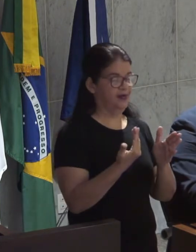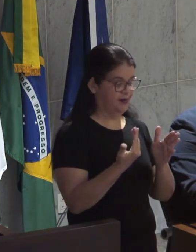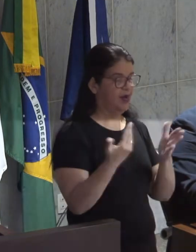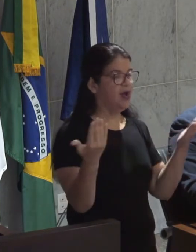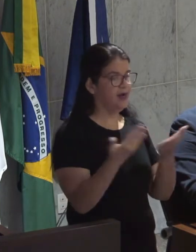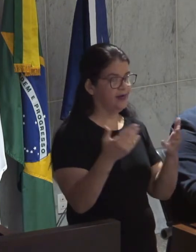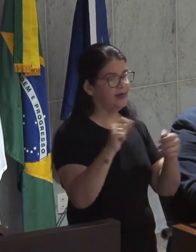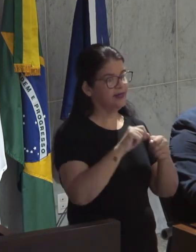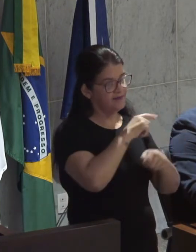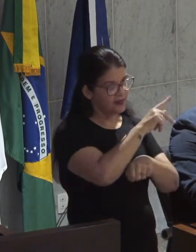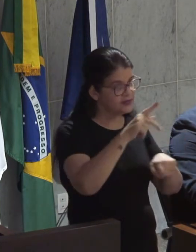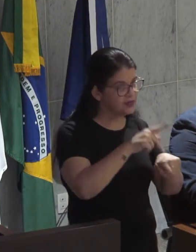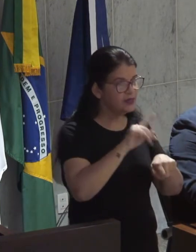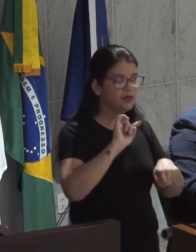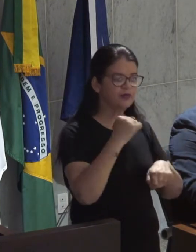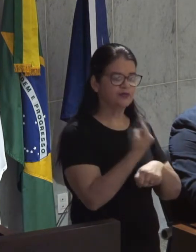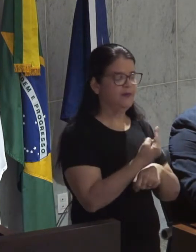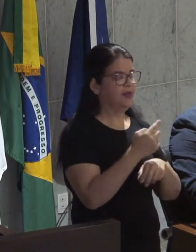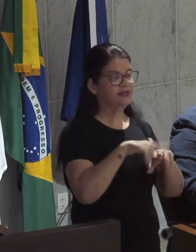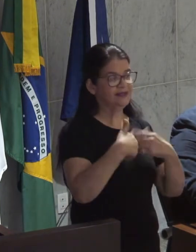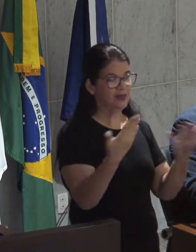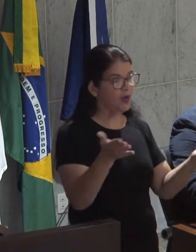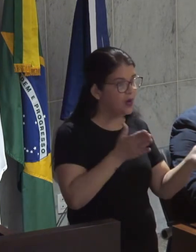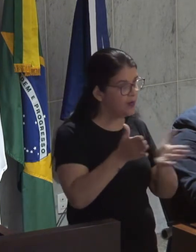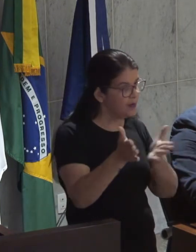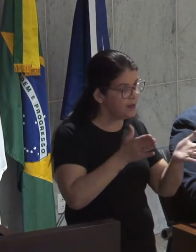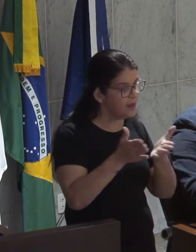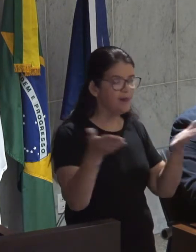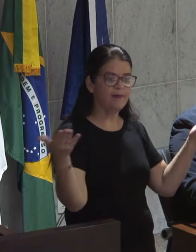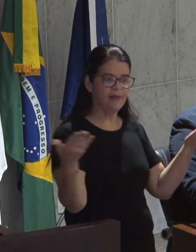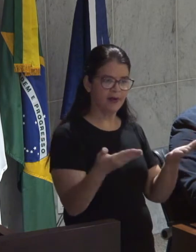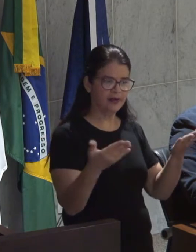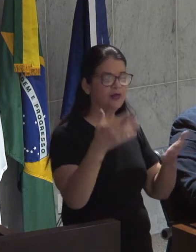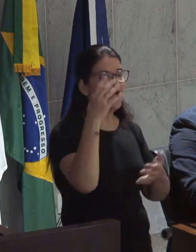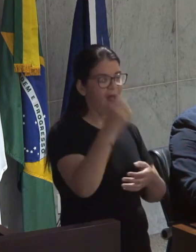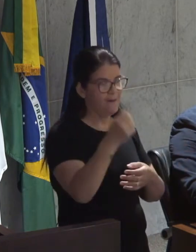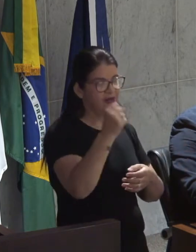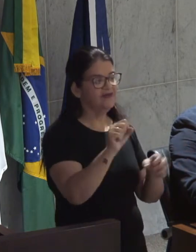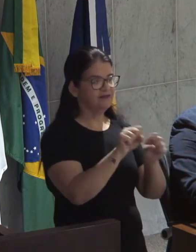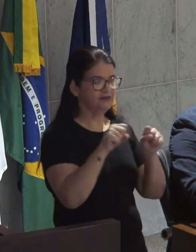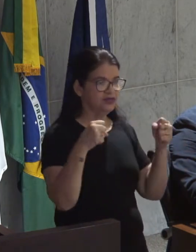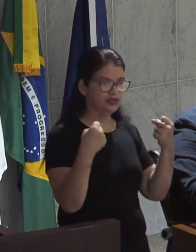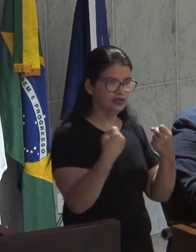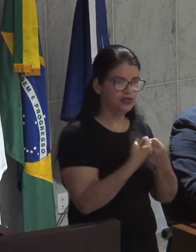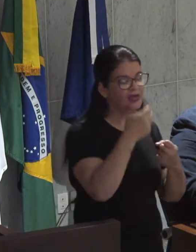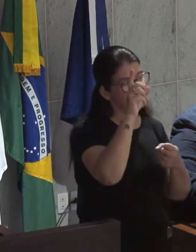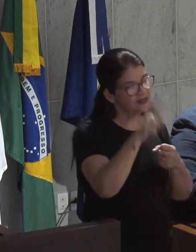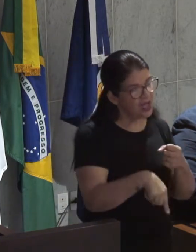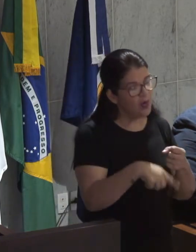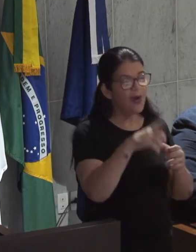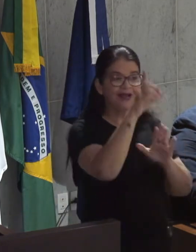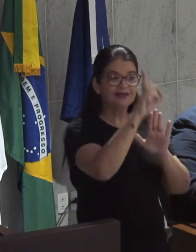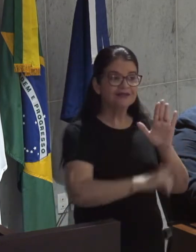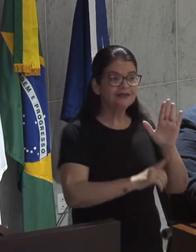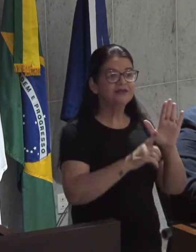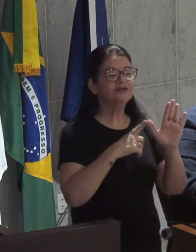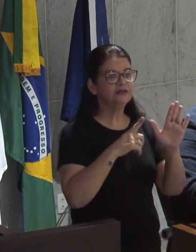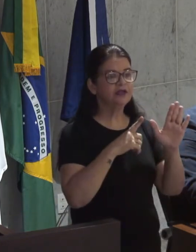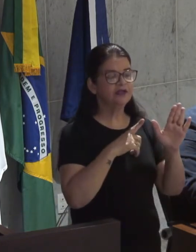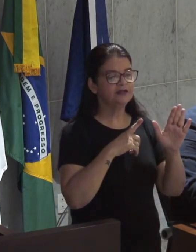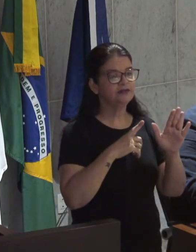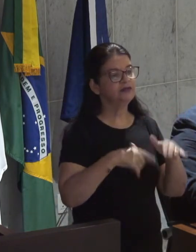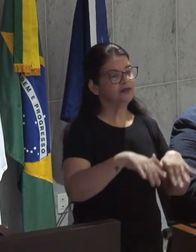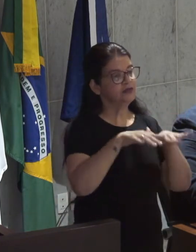fazendo em nosso país. Então, nesse momento, a Previdência Social é um dos direitos dessa